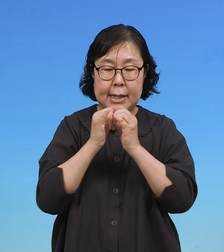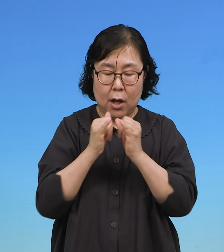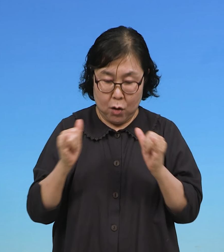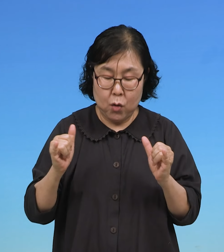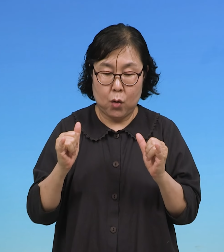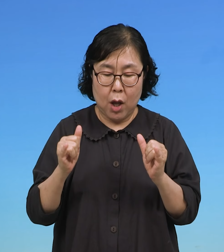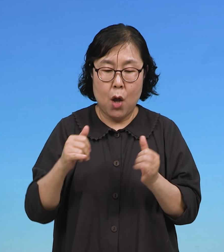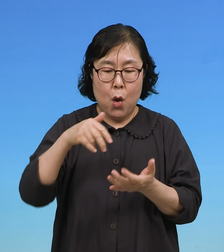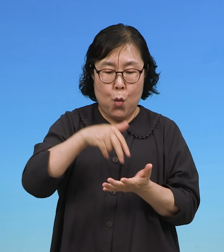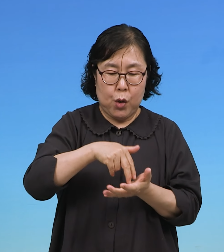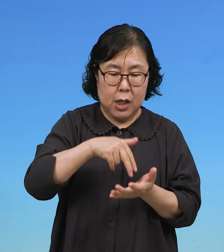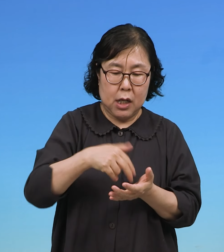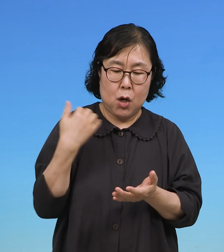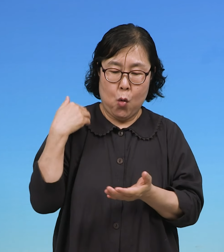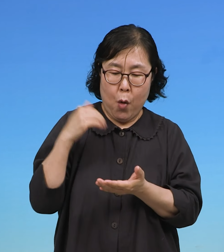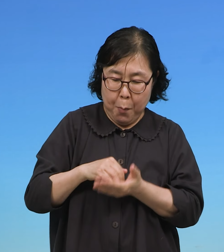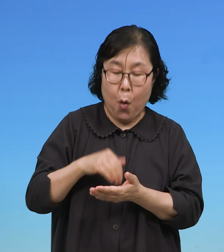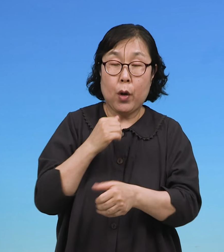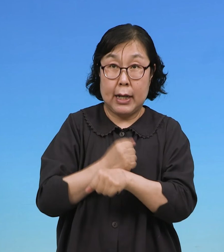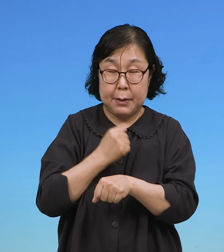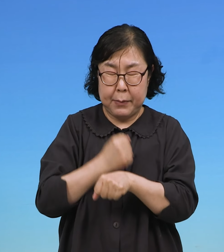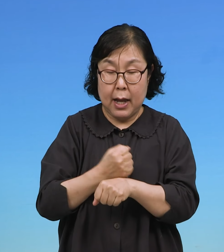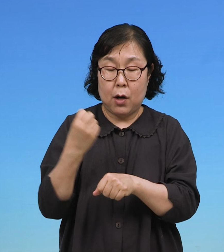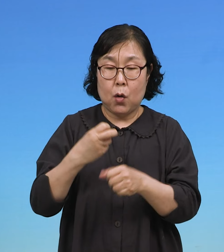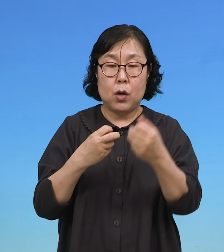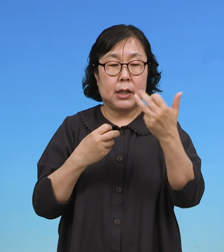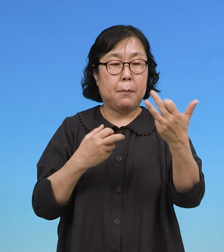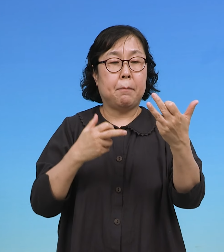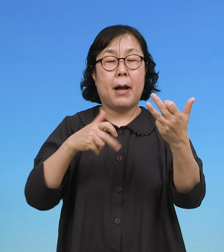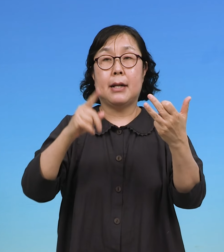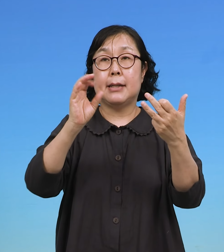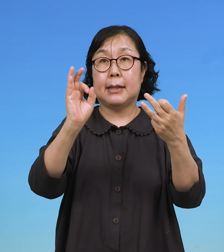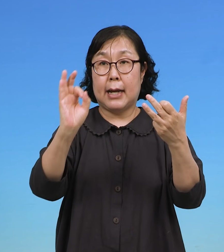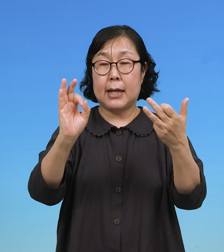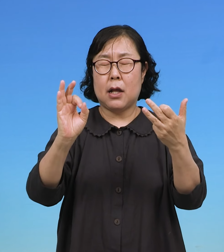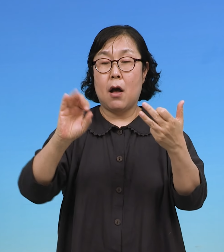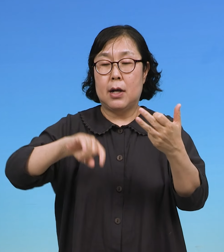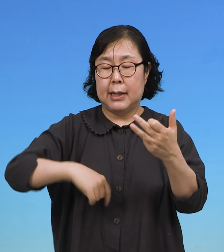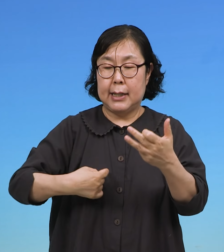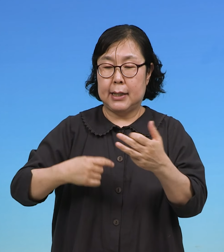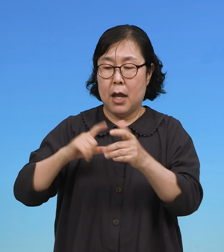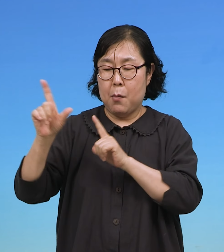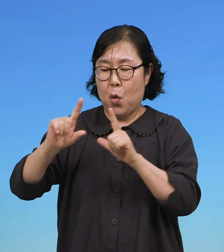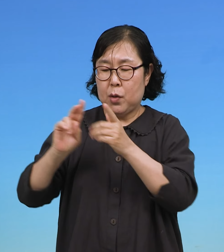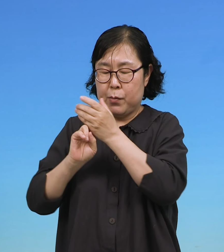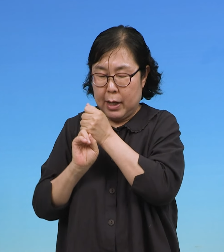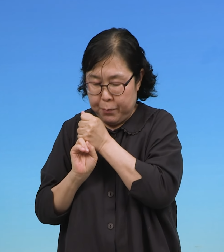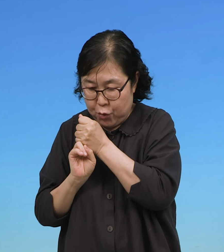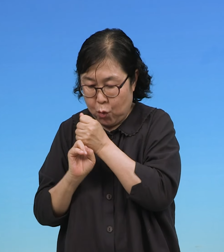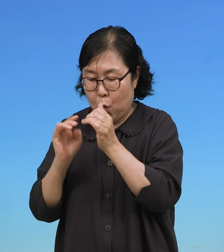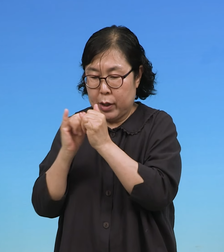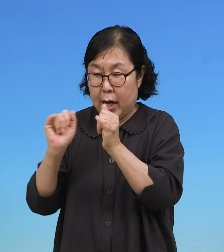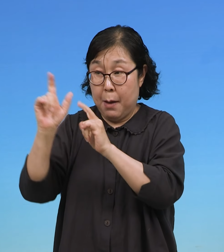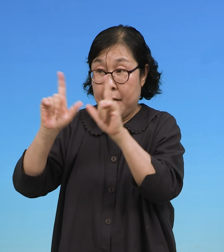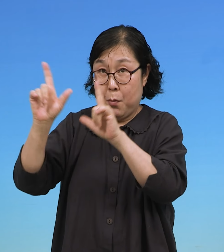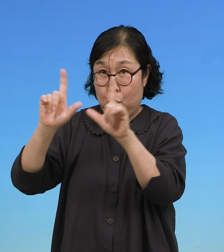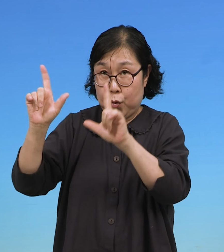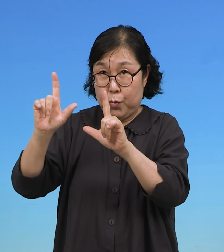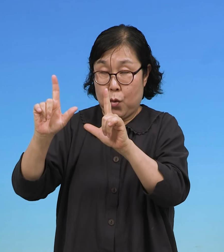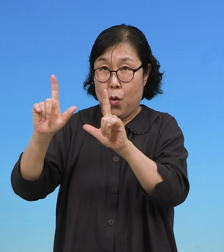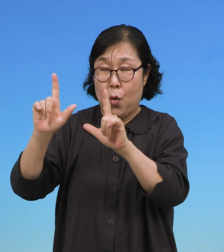말씀이 마무리되었고요. 그리고는 이제 18장에서 하나님께서 당신을 감추시고 사람의